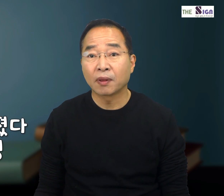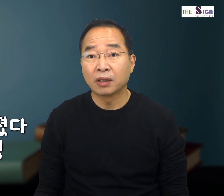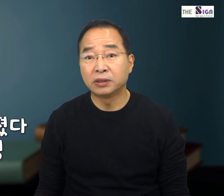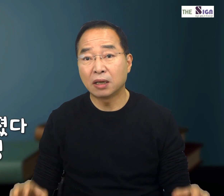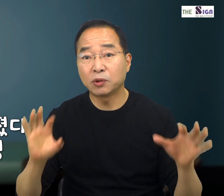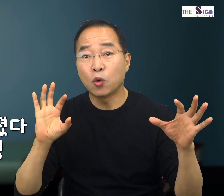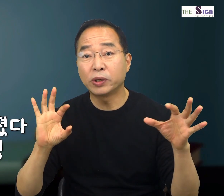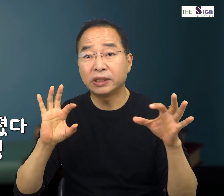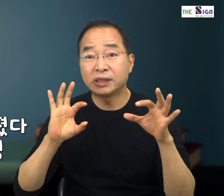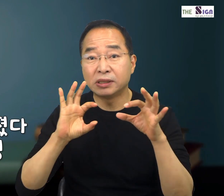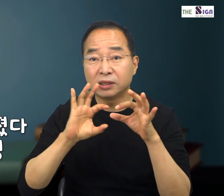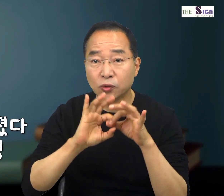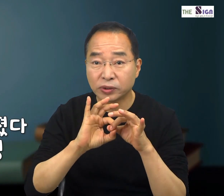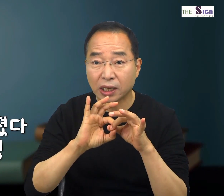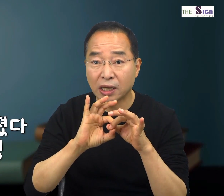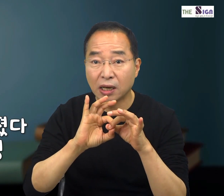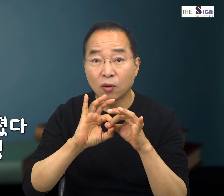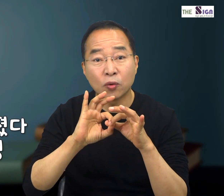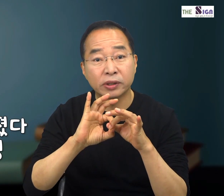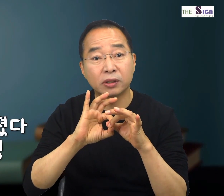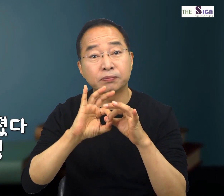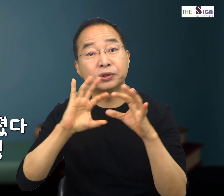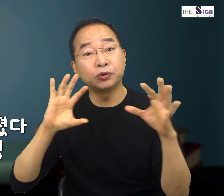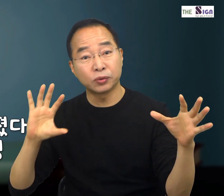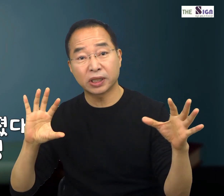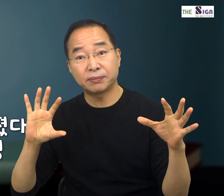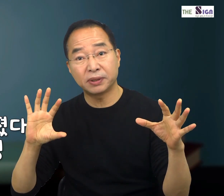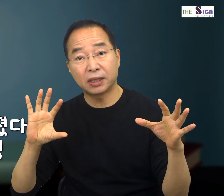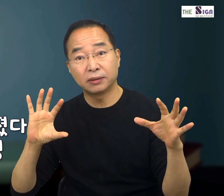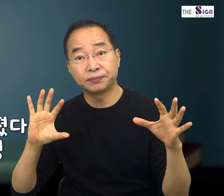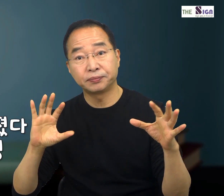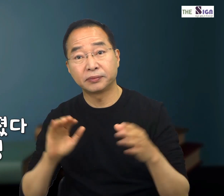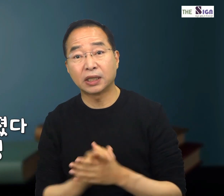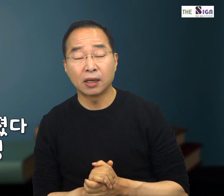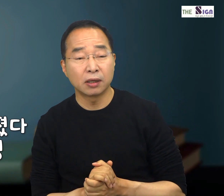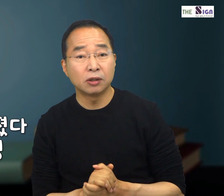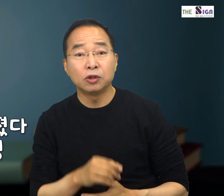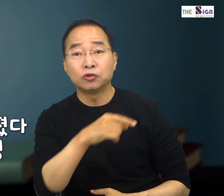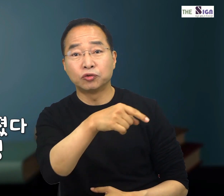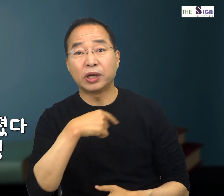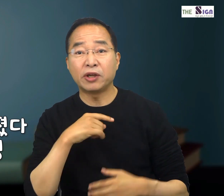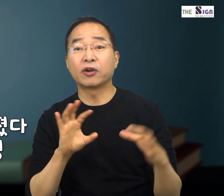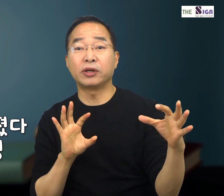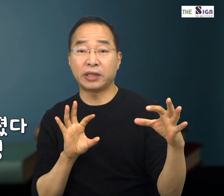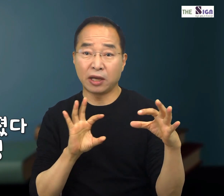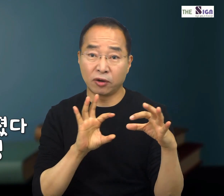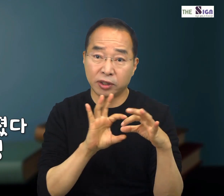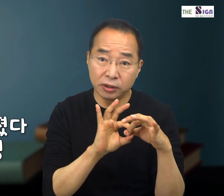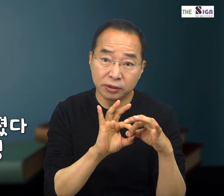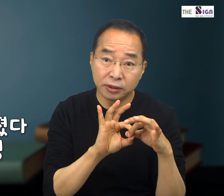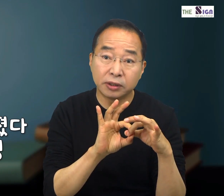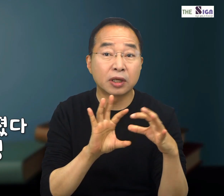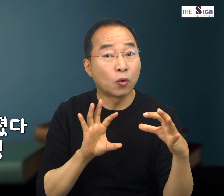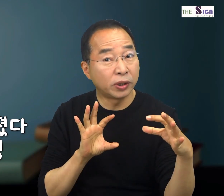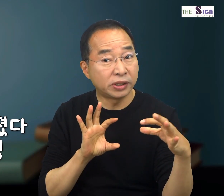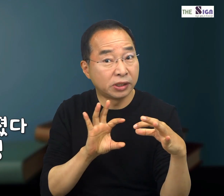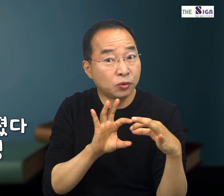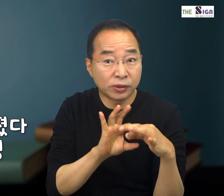그 다음 고리 짓는 동작과 고리를 푸는 동작입니다. 자, 누가 연결이 된 거를 이렇게 고리를 짓는 동작을